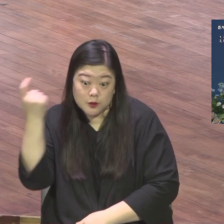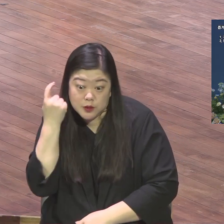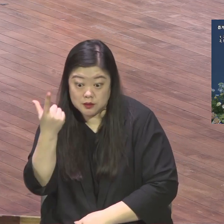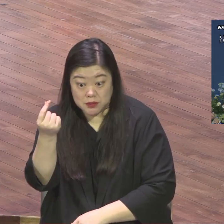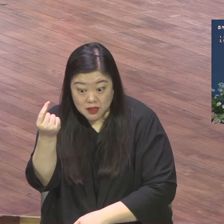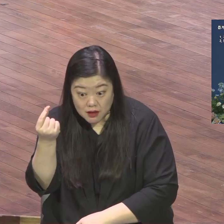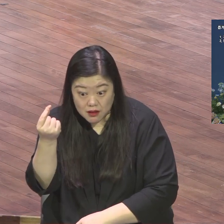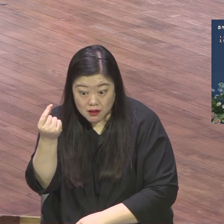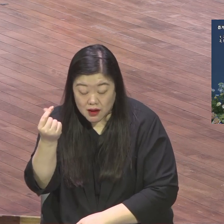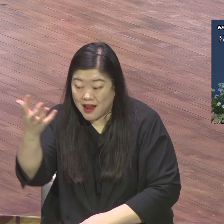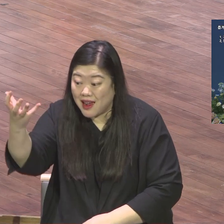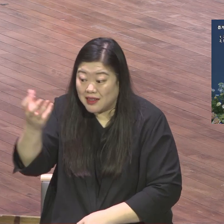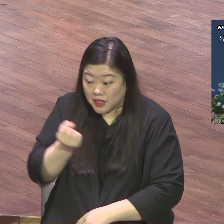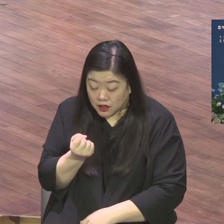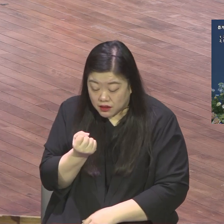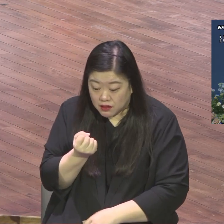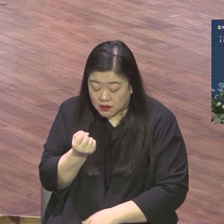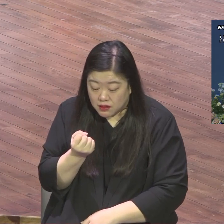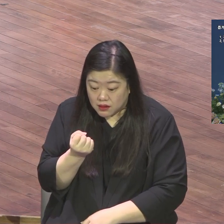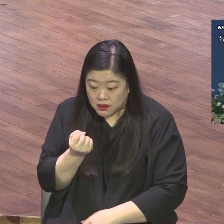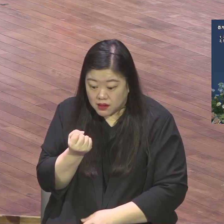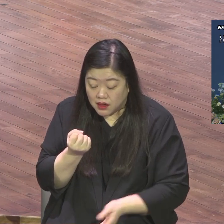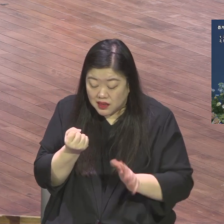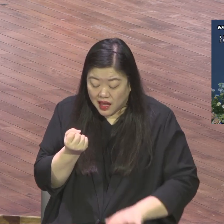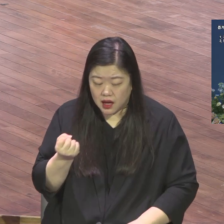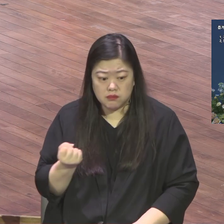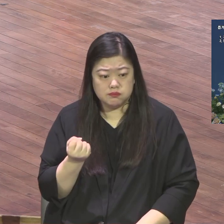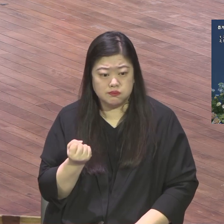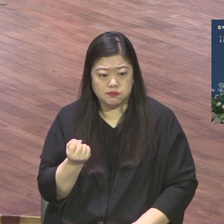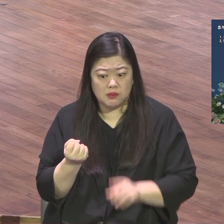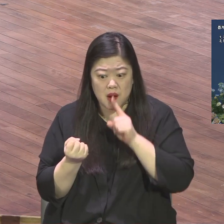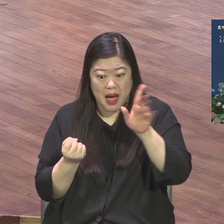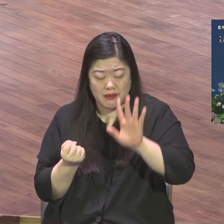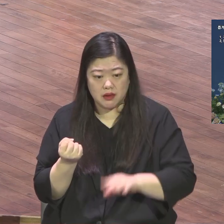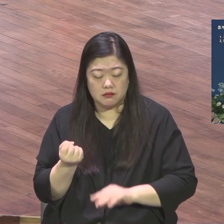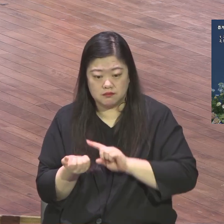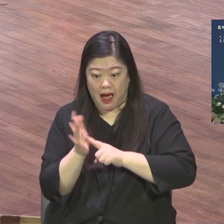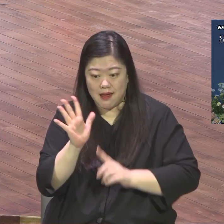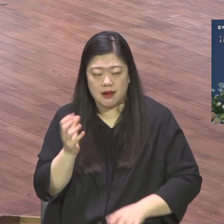복음을 전가하지 않는 것은 죄를 범하는 것이다.